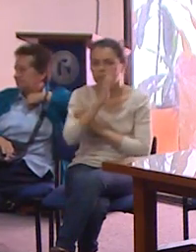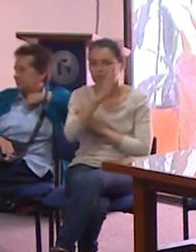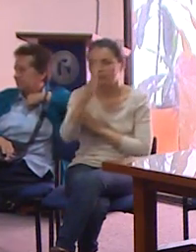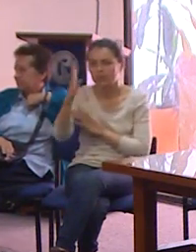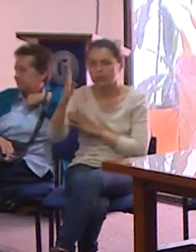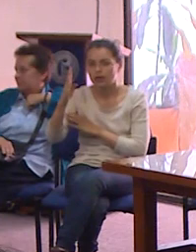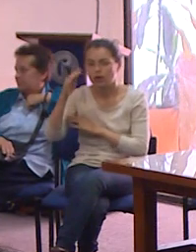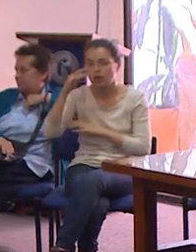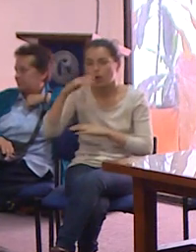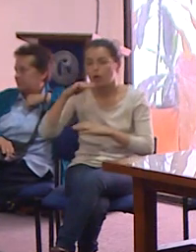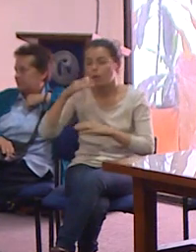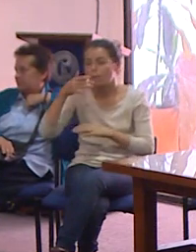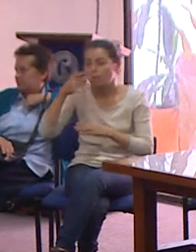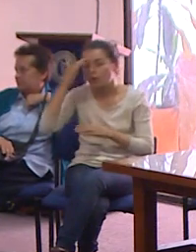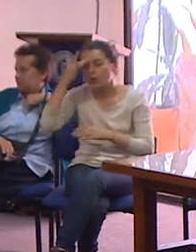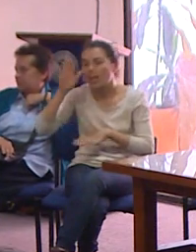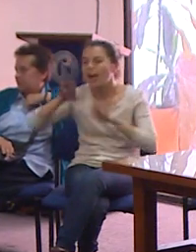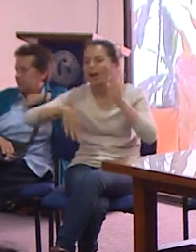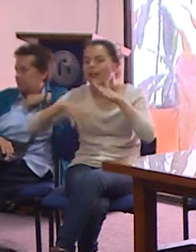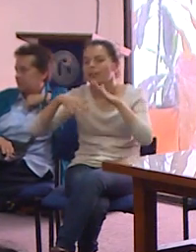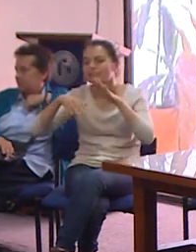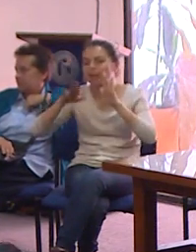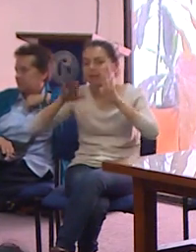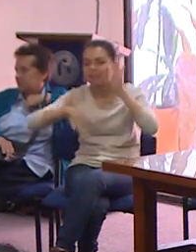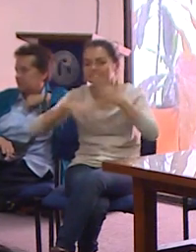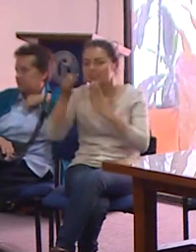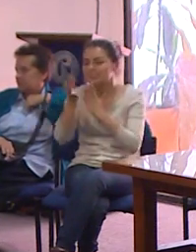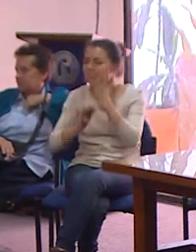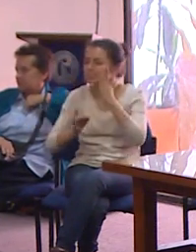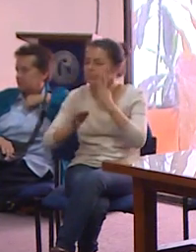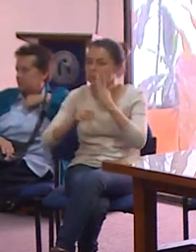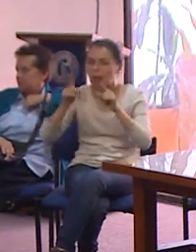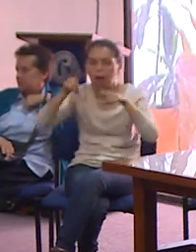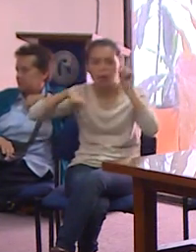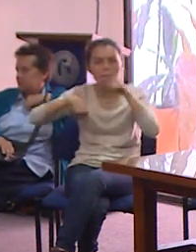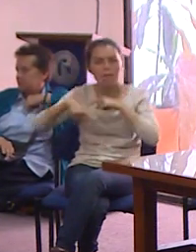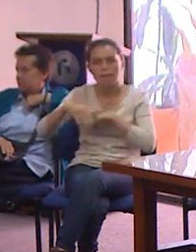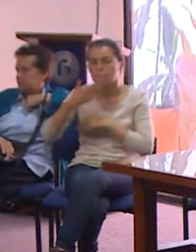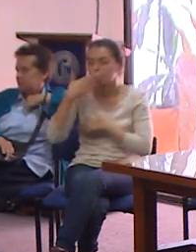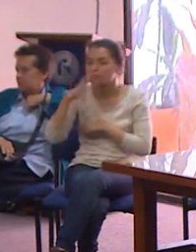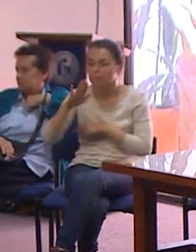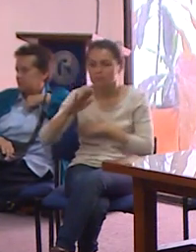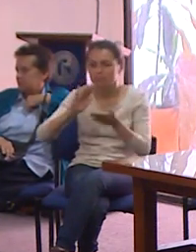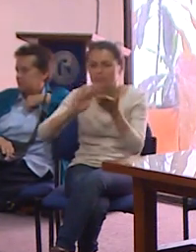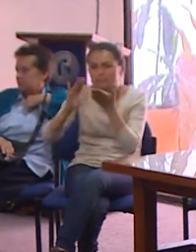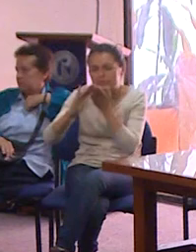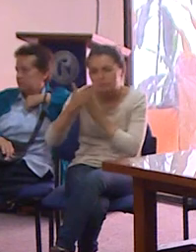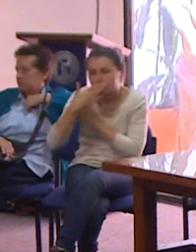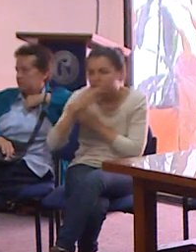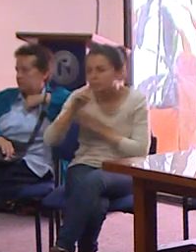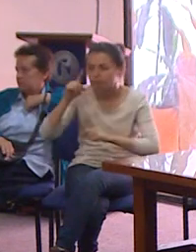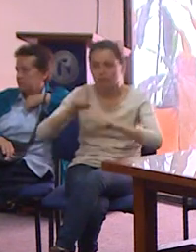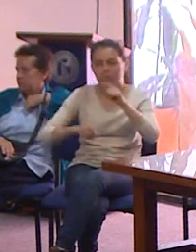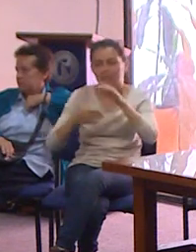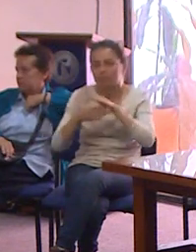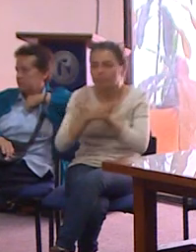están autorizadas en la biblioteca. Es decir, si cada línea tiene, no sé, una página o algo para revisar toda esa